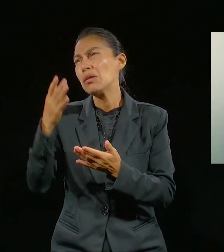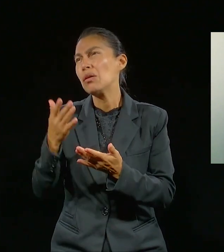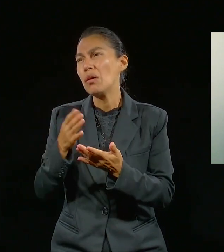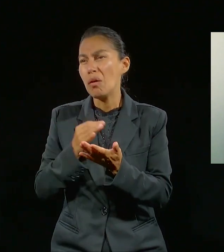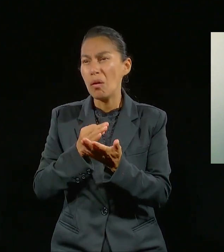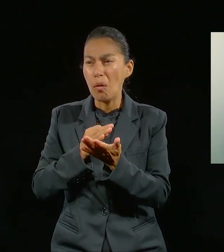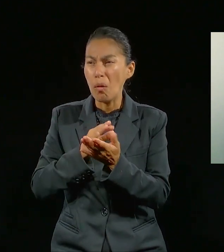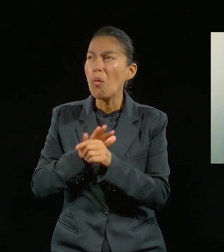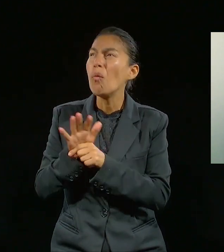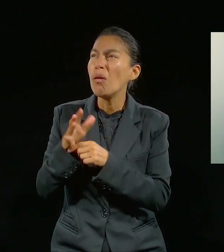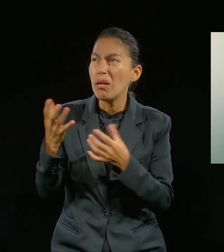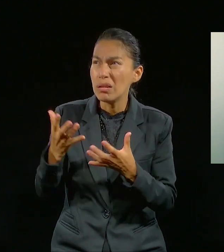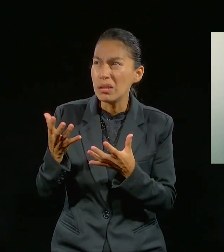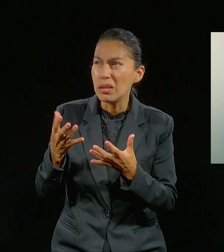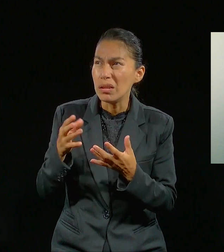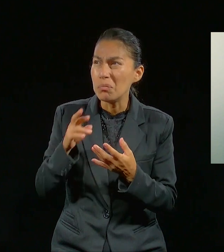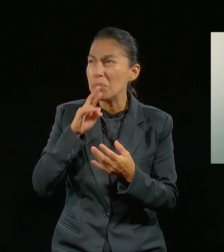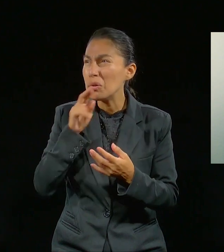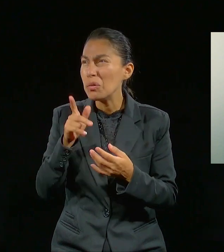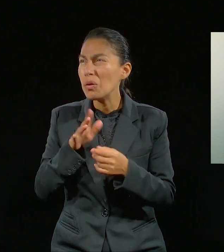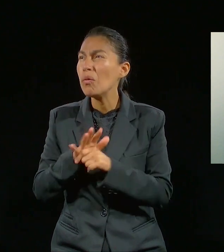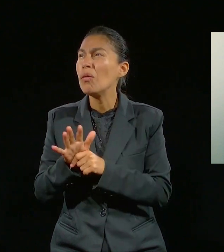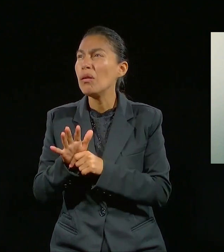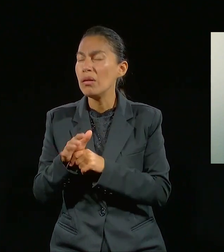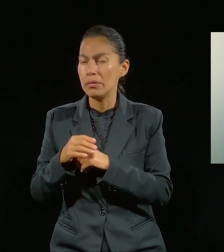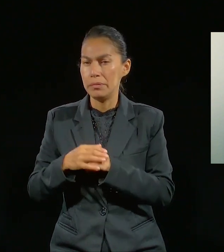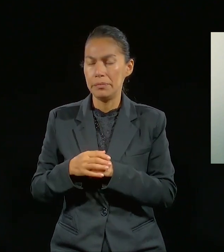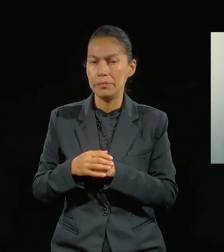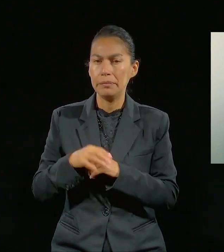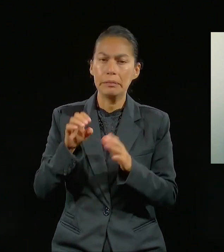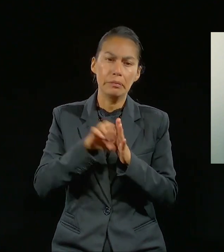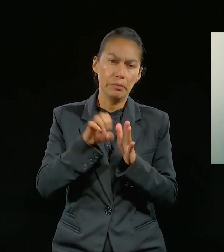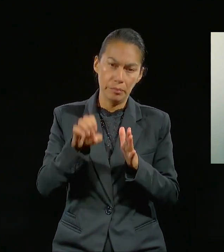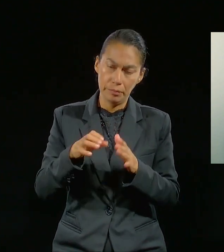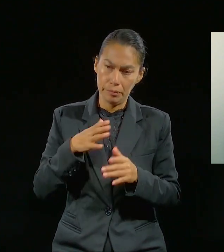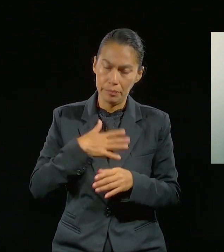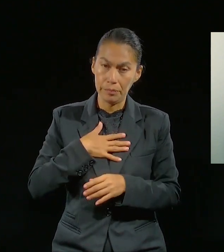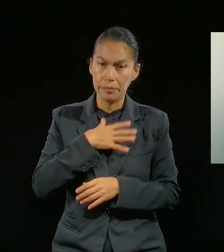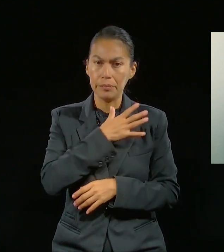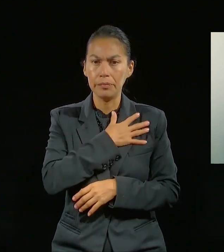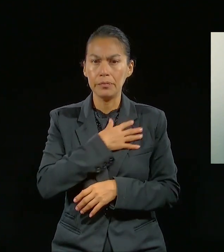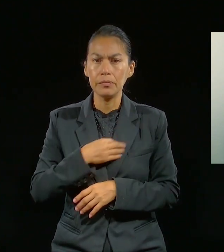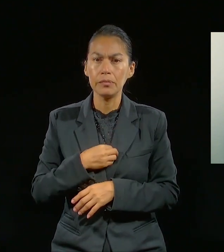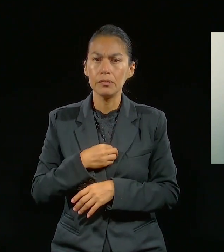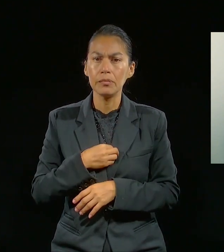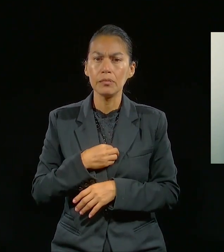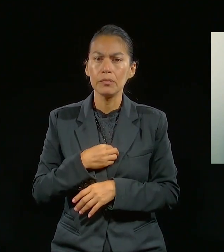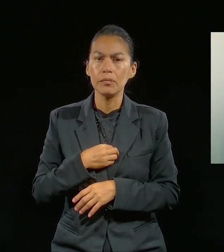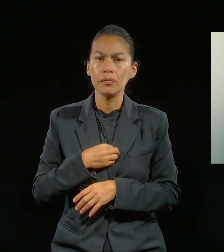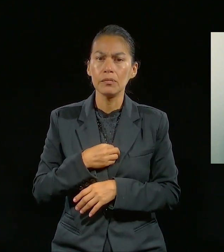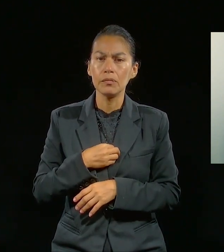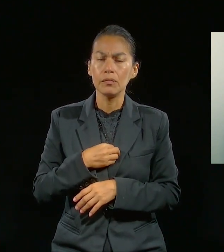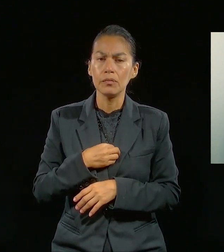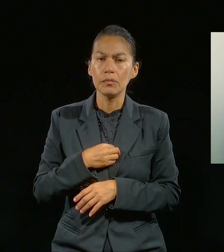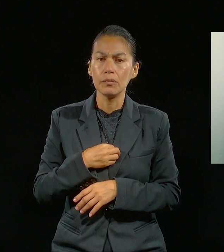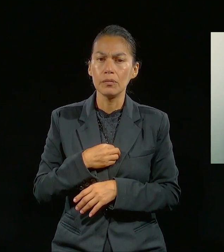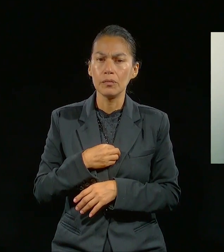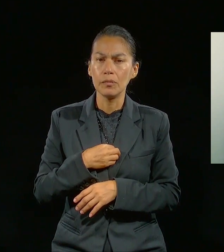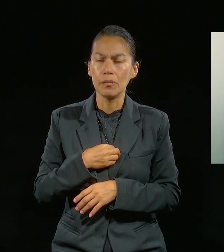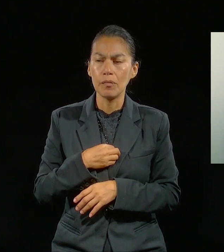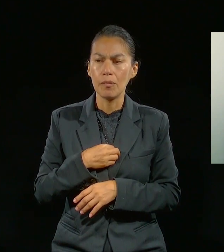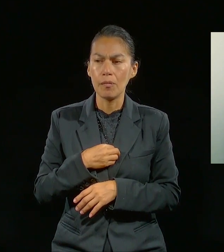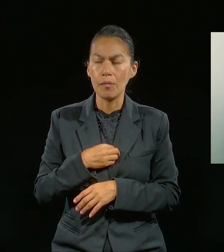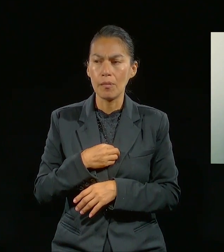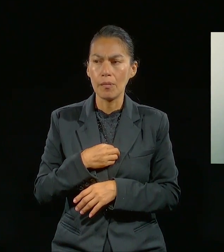guíes. ¿Qué es lo mejor para este proyecto? En el caso de mi hijo, cuando ya